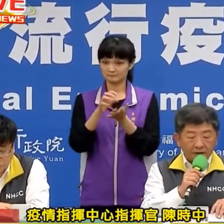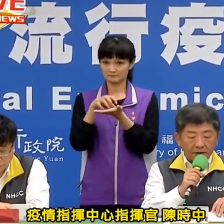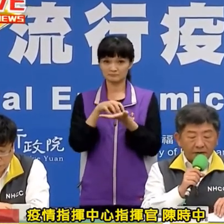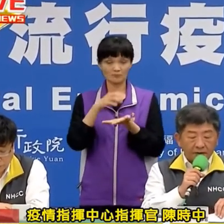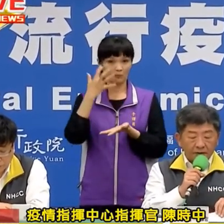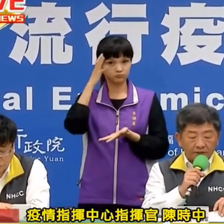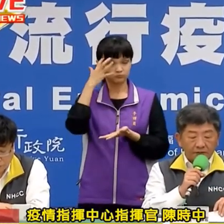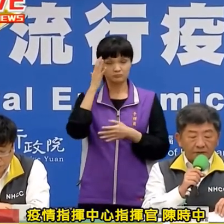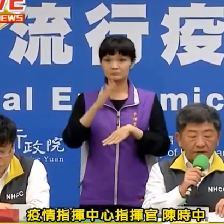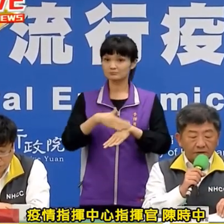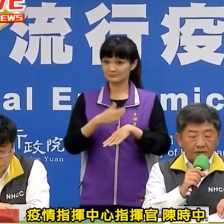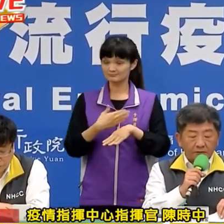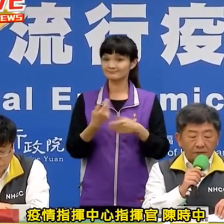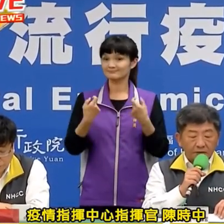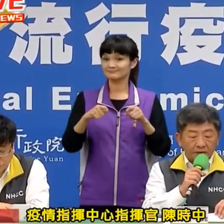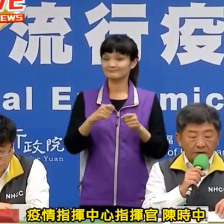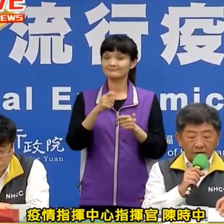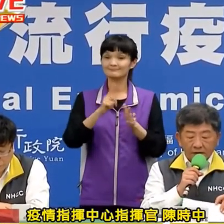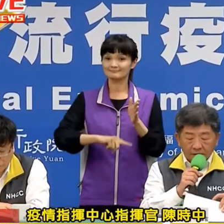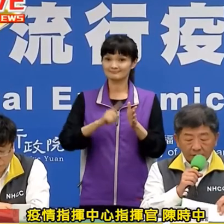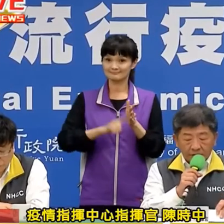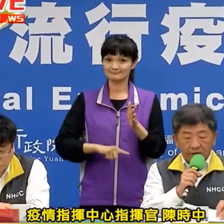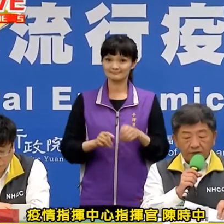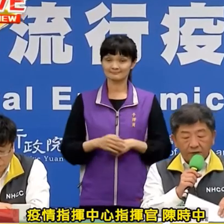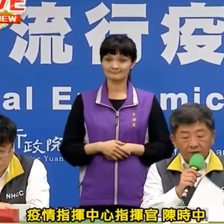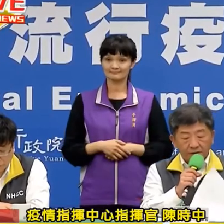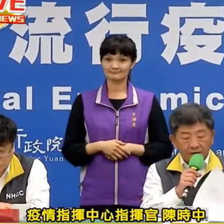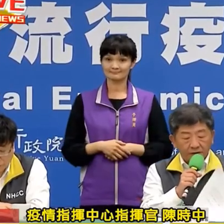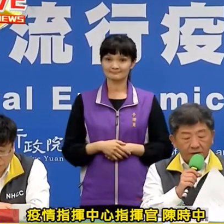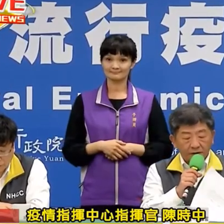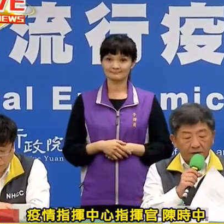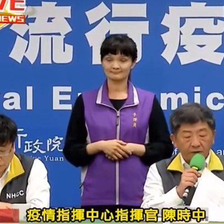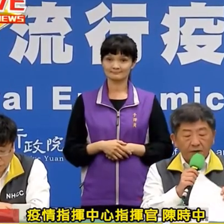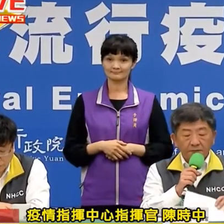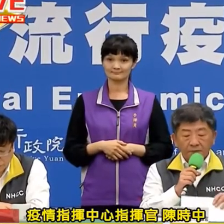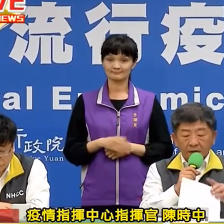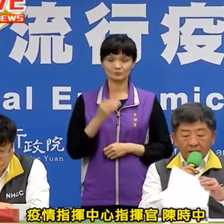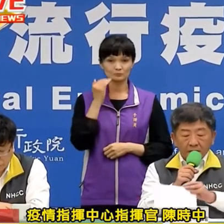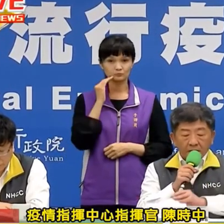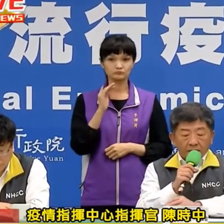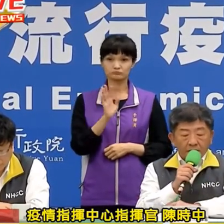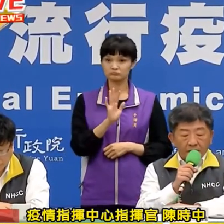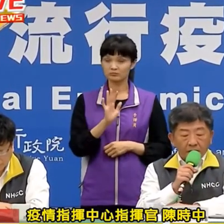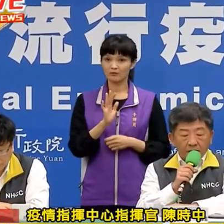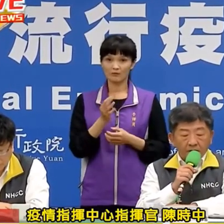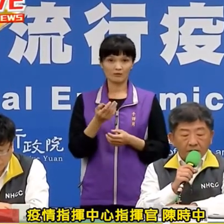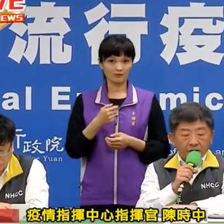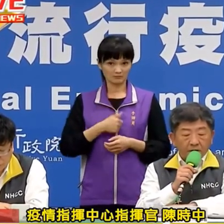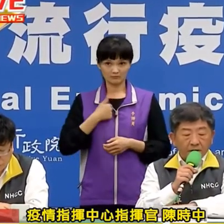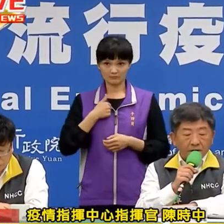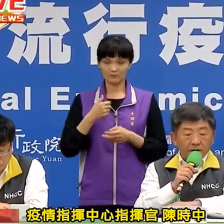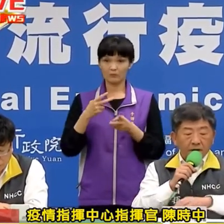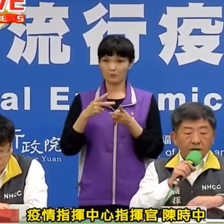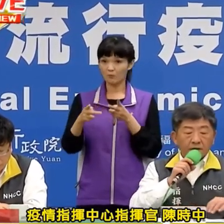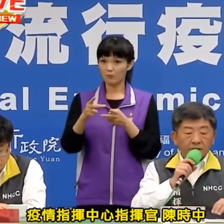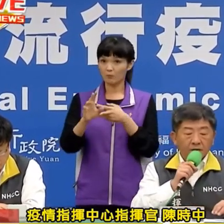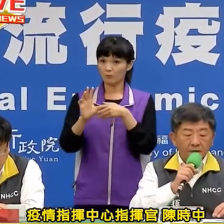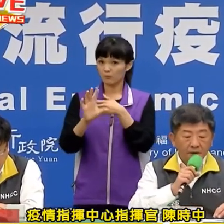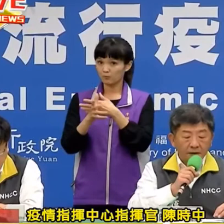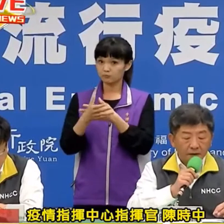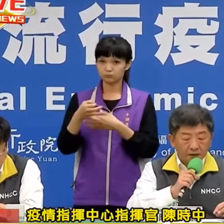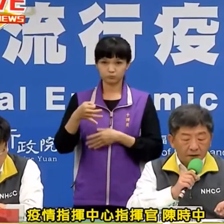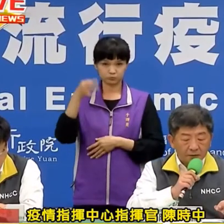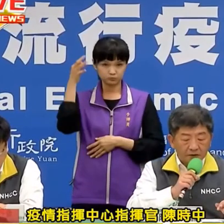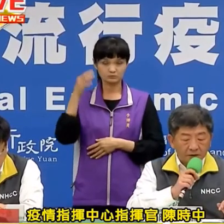已经简化了，所以这个方便性有。不过因为邮寄的费用实在是很贵。那刚刚我们报告有多了